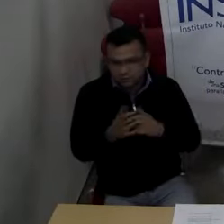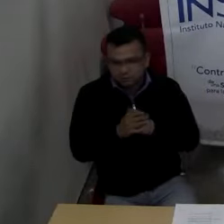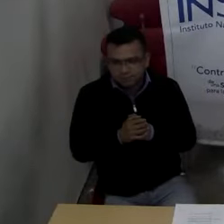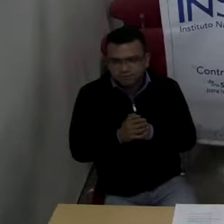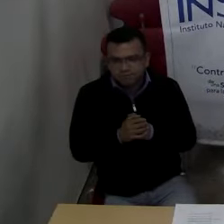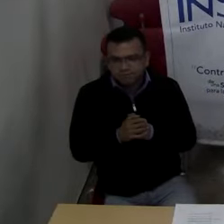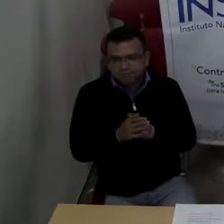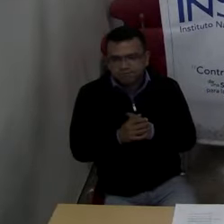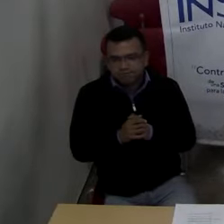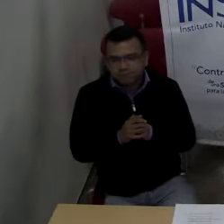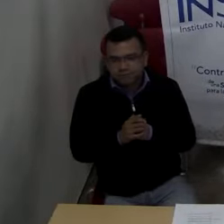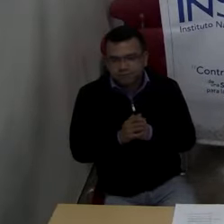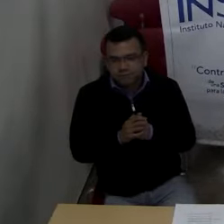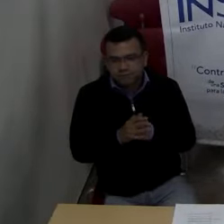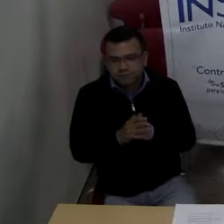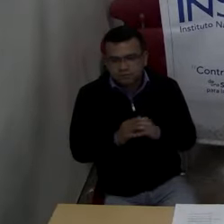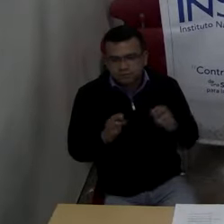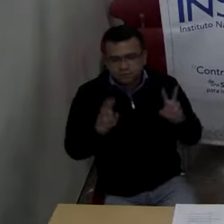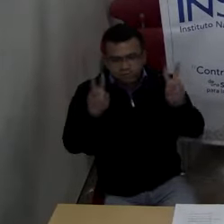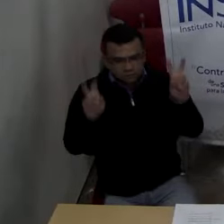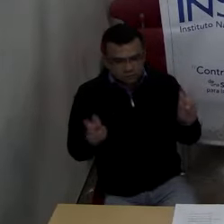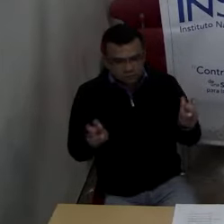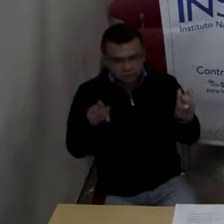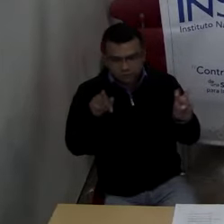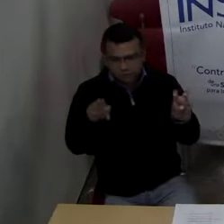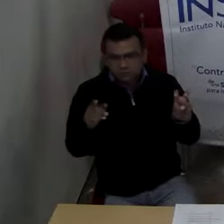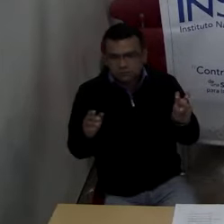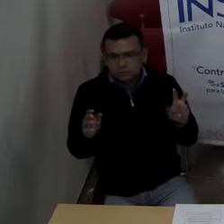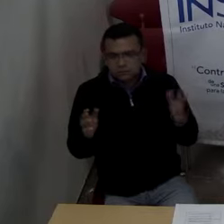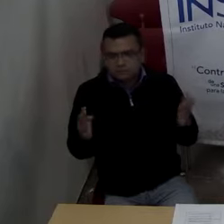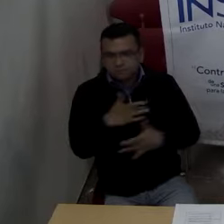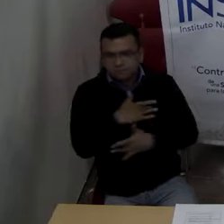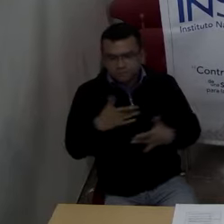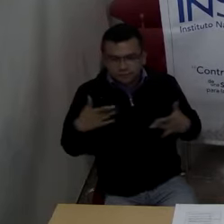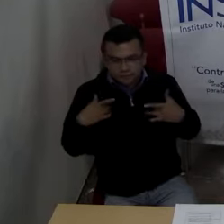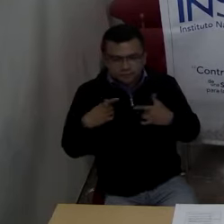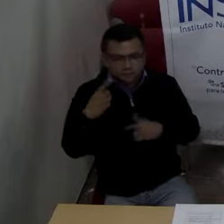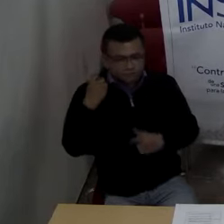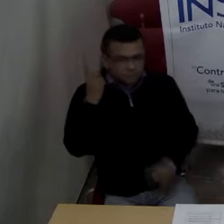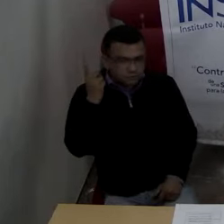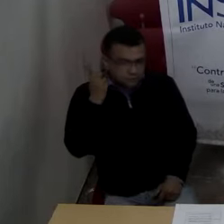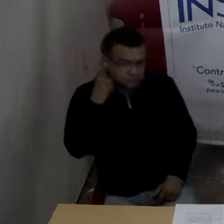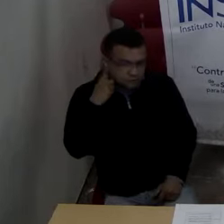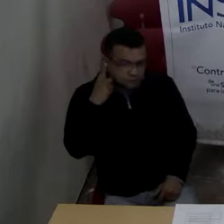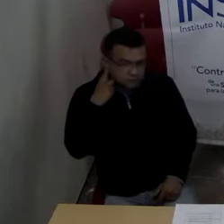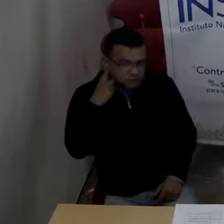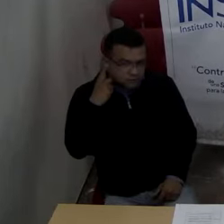vamos a tratar un tema de salud auditiva y comunicativa.